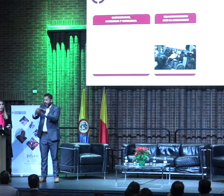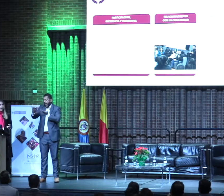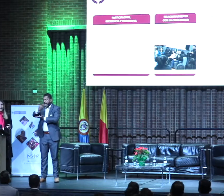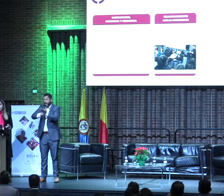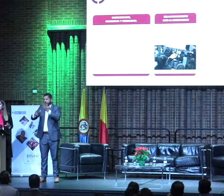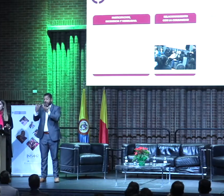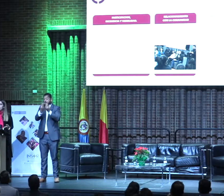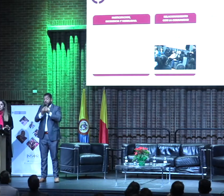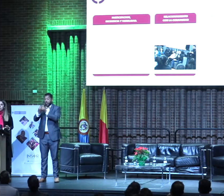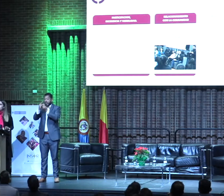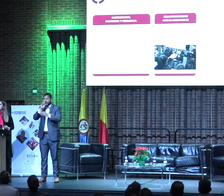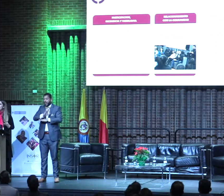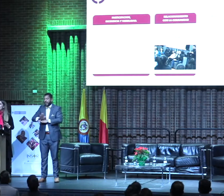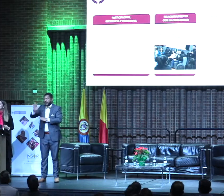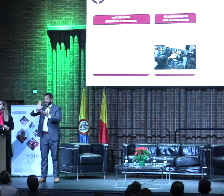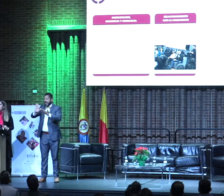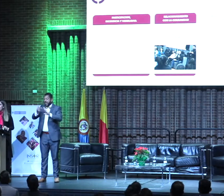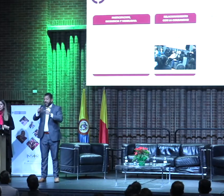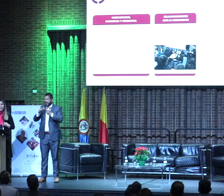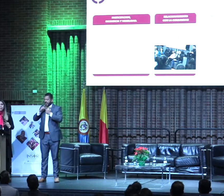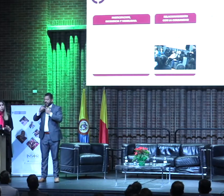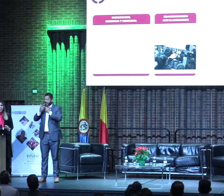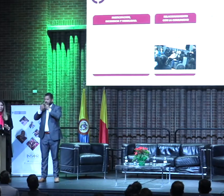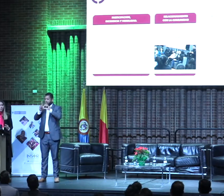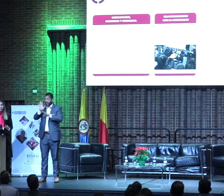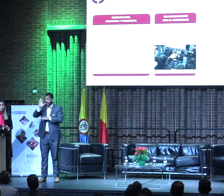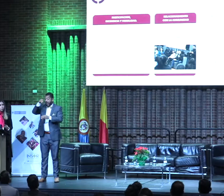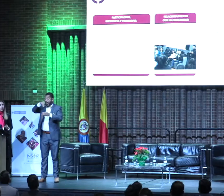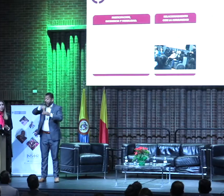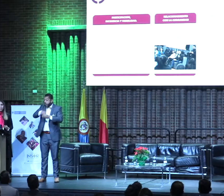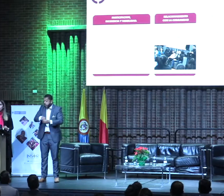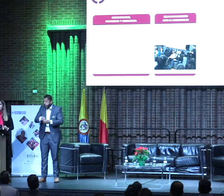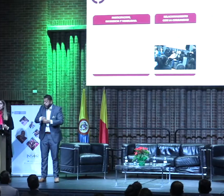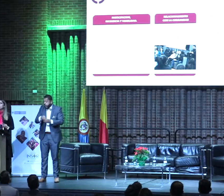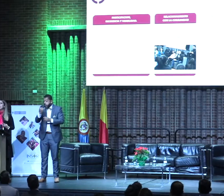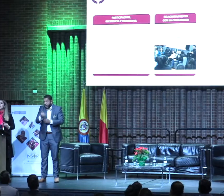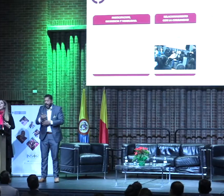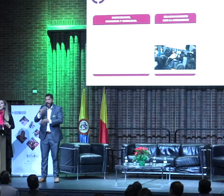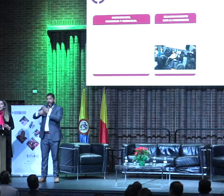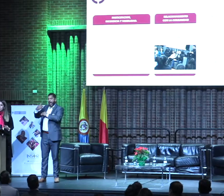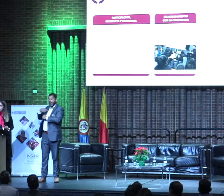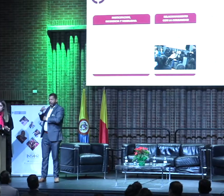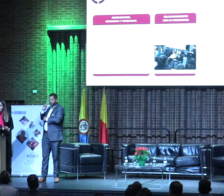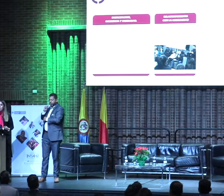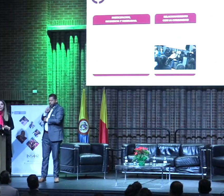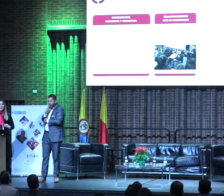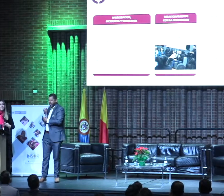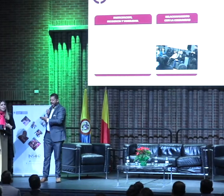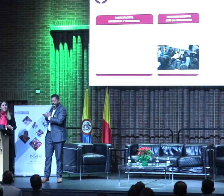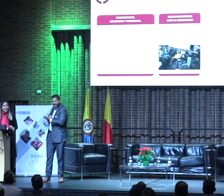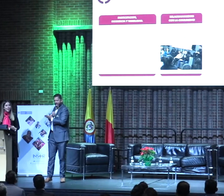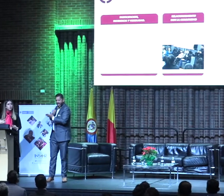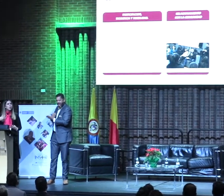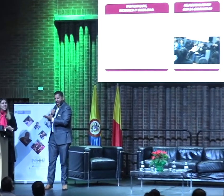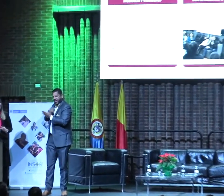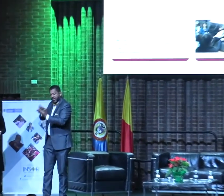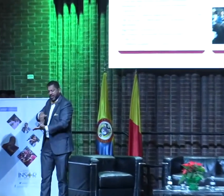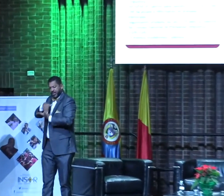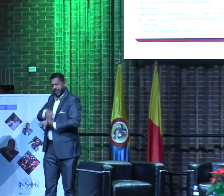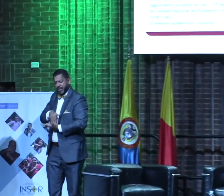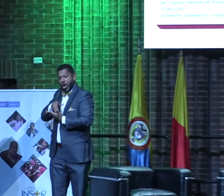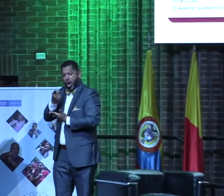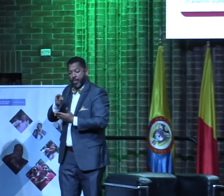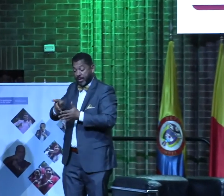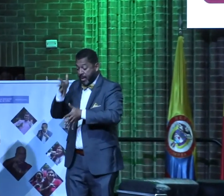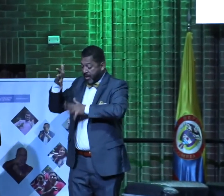Consejo Nacional de Planeación Lingüística. Es una lucha que ha tenido la comunidad sorda durante años para reivindicar y